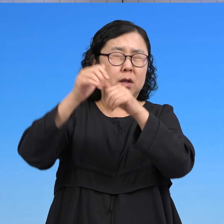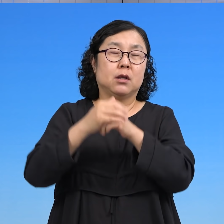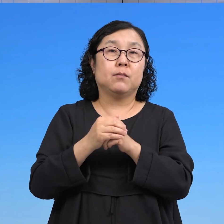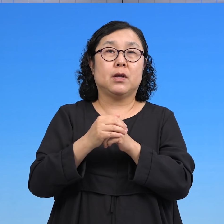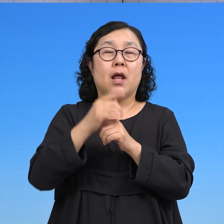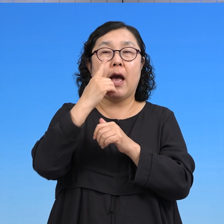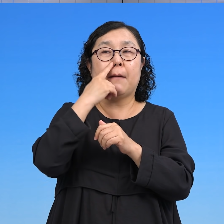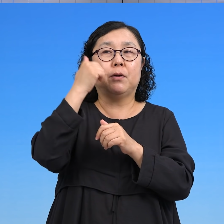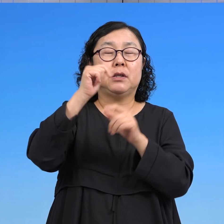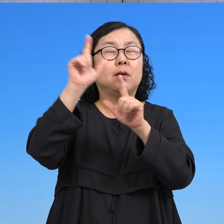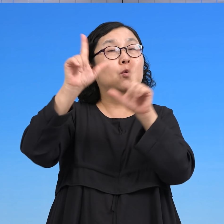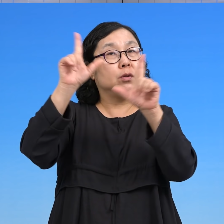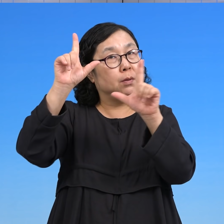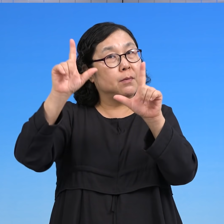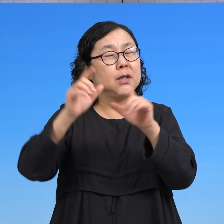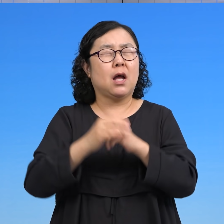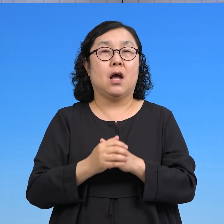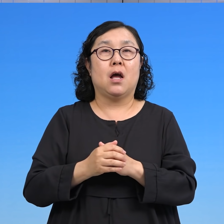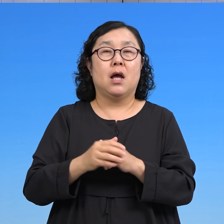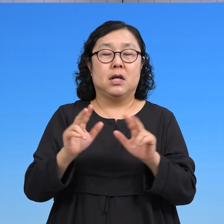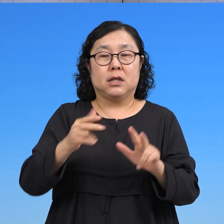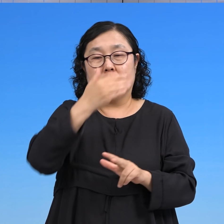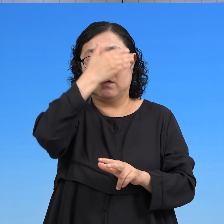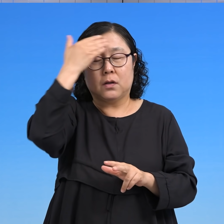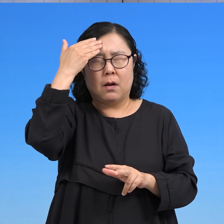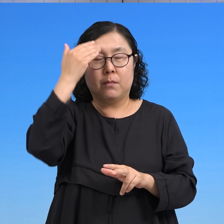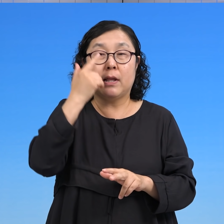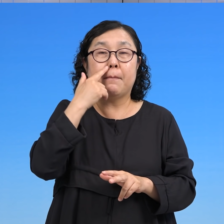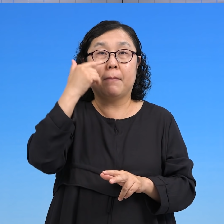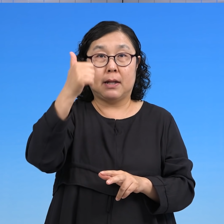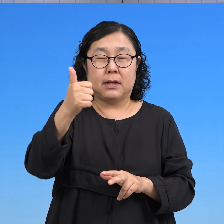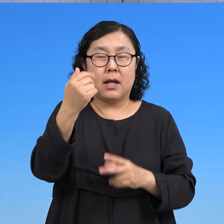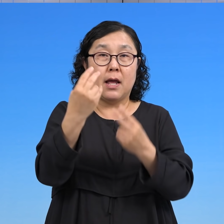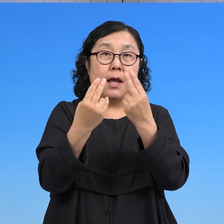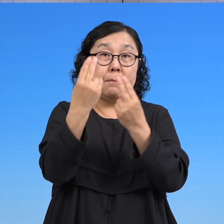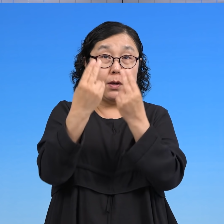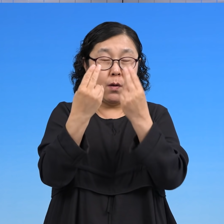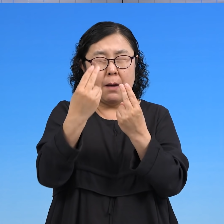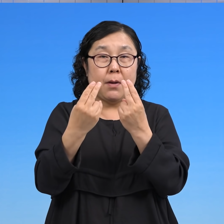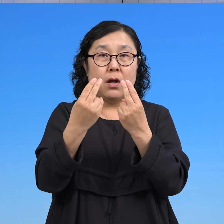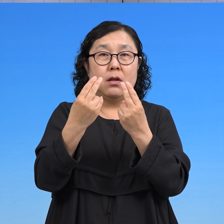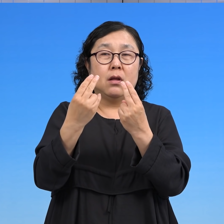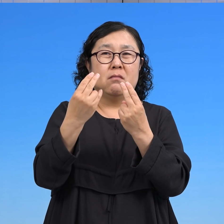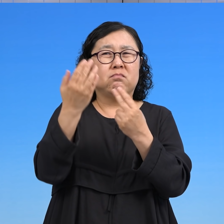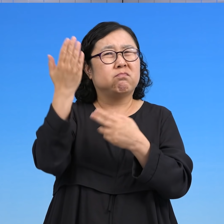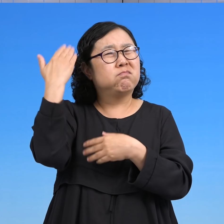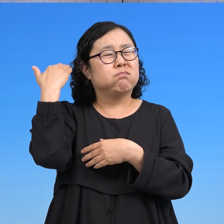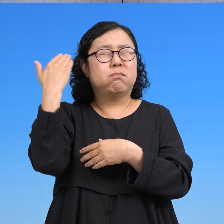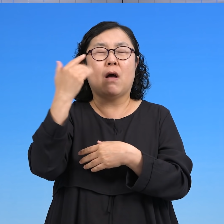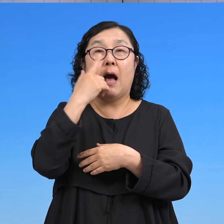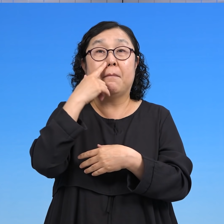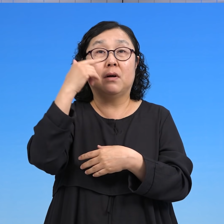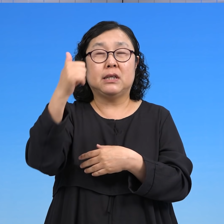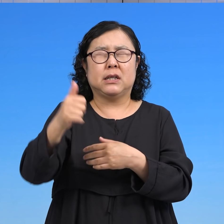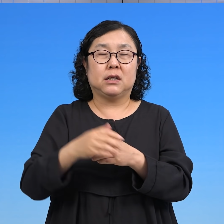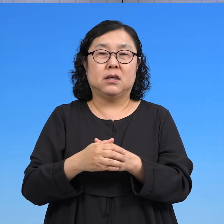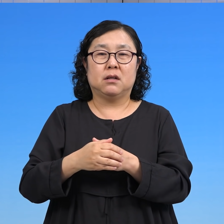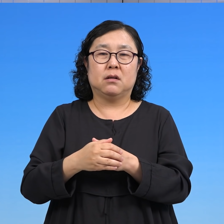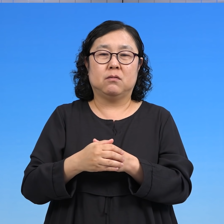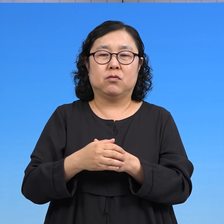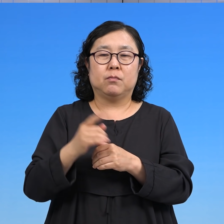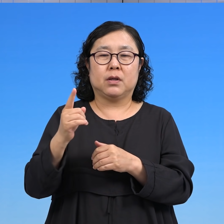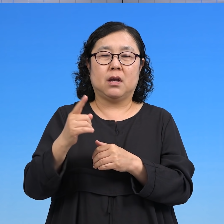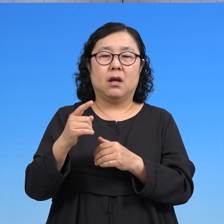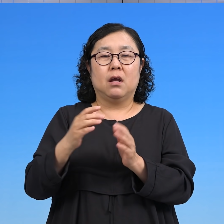아버지 상이에요. 솔직히 말하면요, 지금 젊은 아빠들에 비하면 옛날 아버지들은 무뚝뚝하시고 뭐